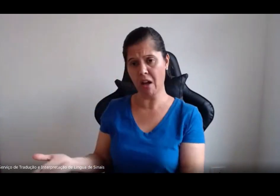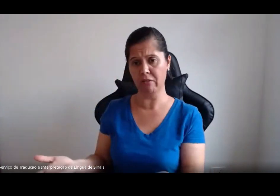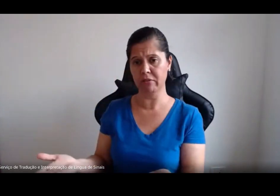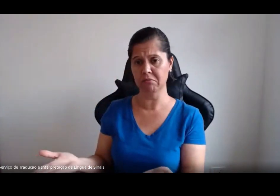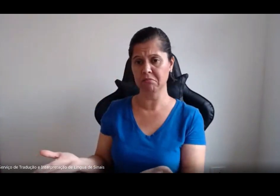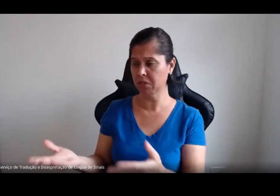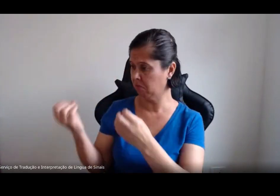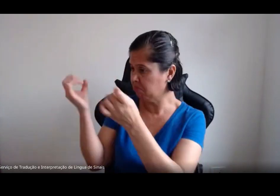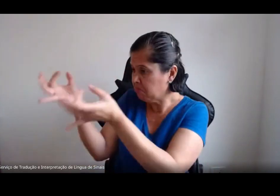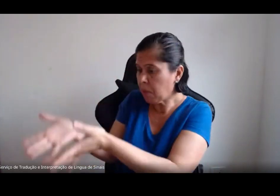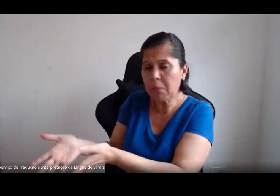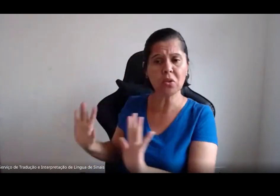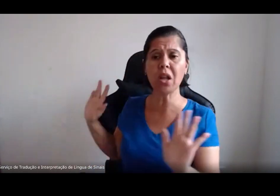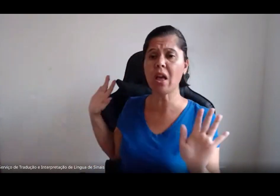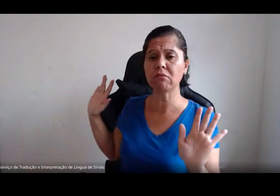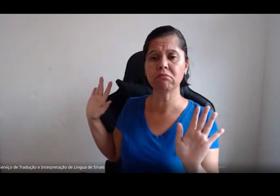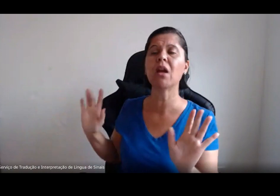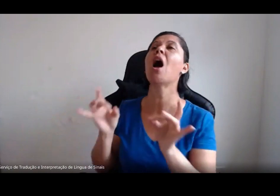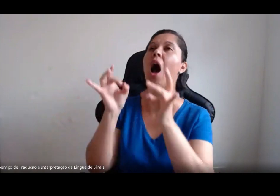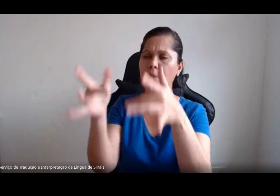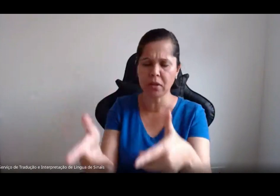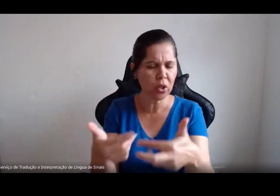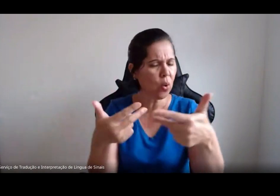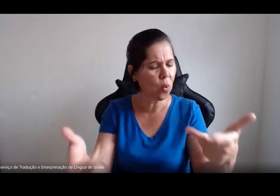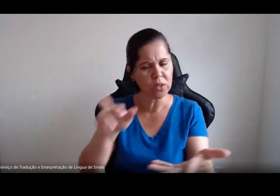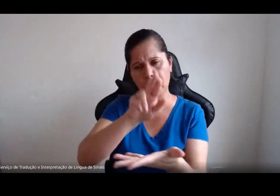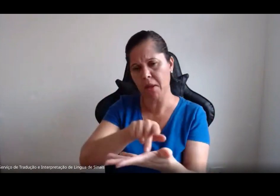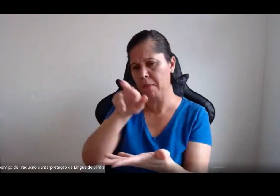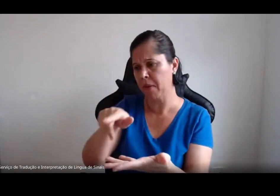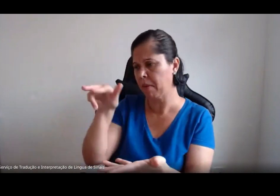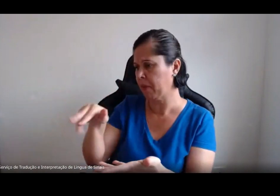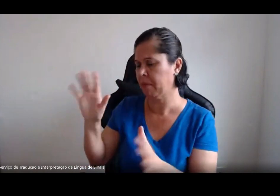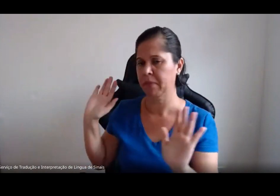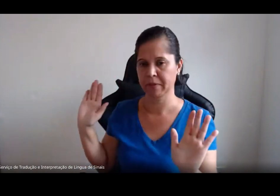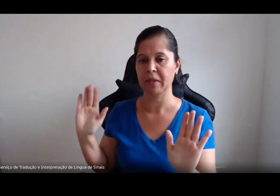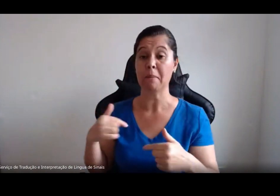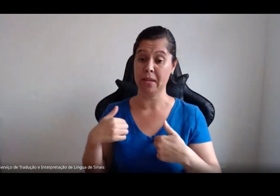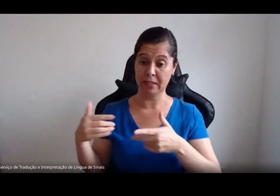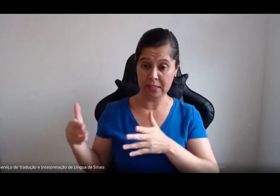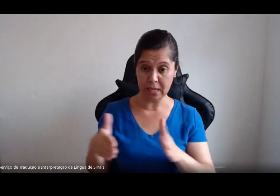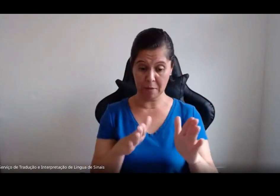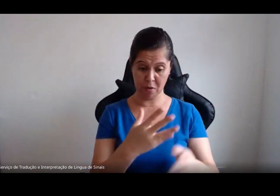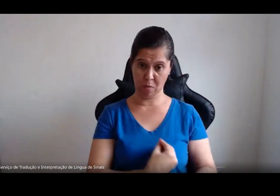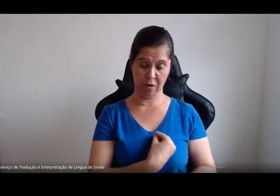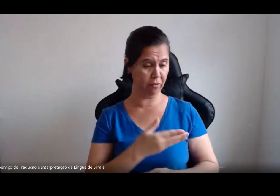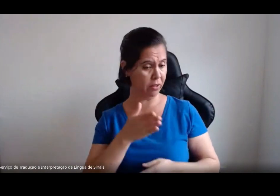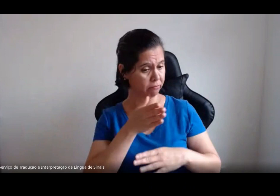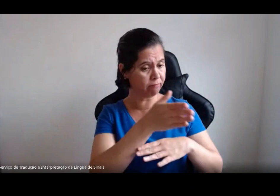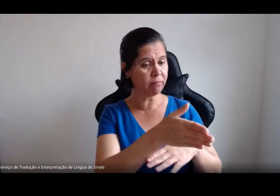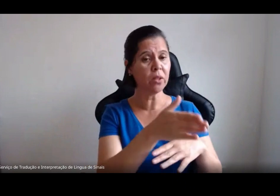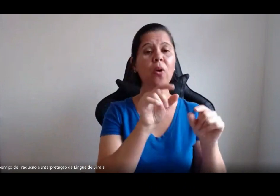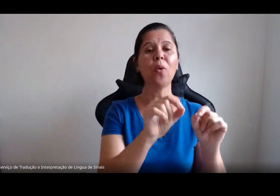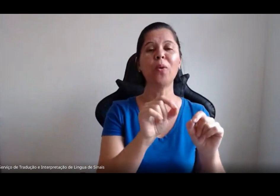para trás, eu abandonei mesmo. Eu tive que abandonar muita coisa. Nessa travessia de vida que realizei, o que